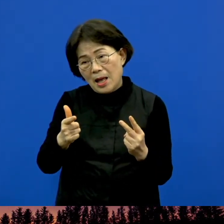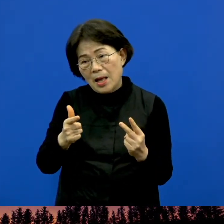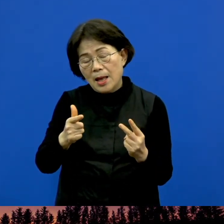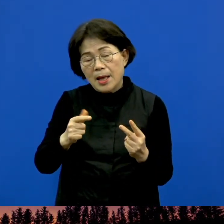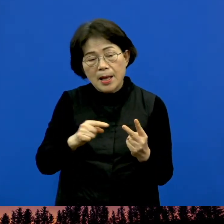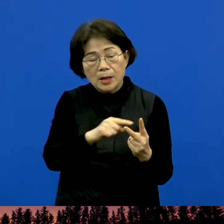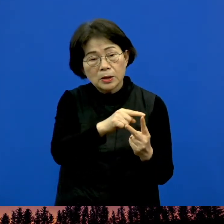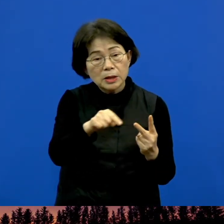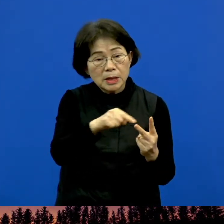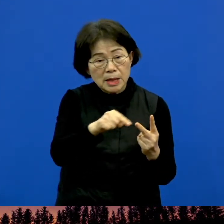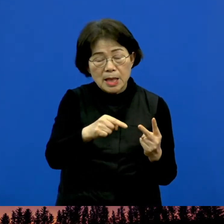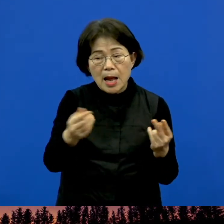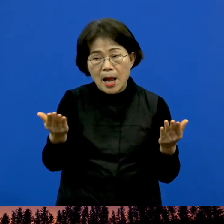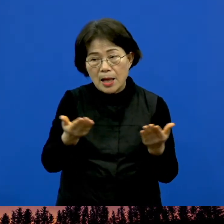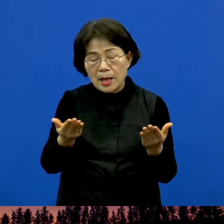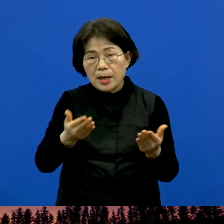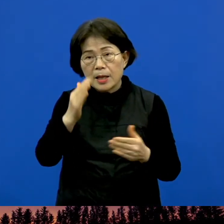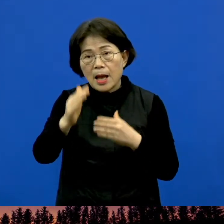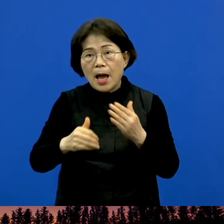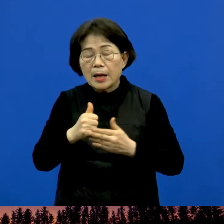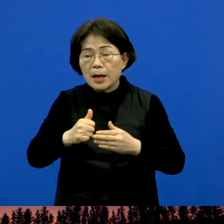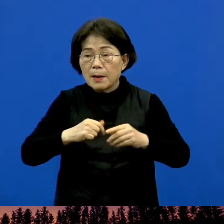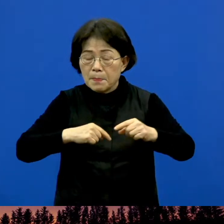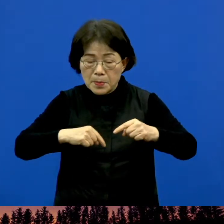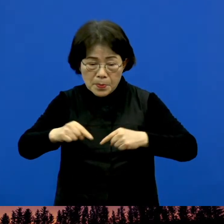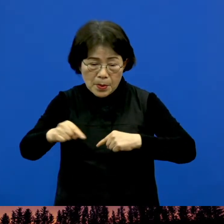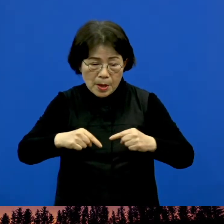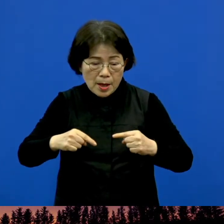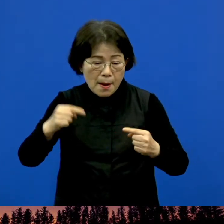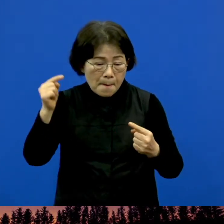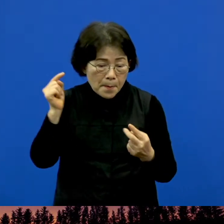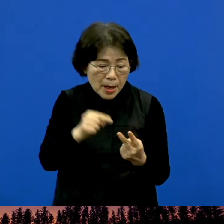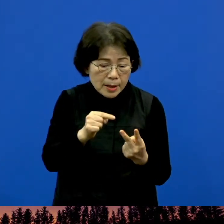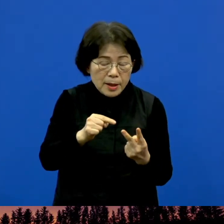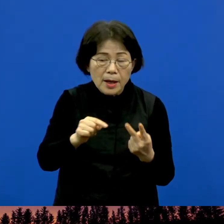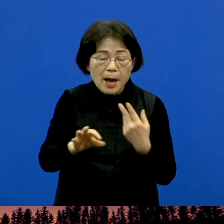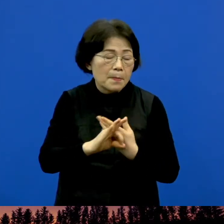그리고 그들이 해야 될 것은 하나님의 주관하에 순종하는 것입니다.